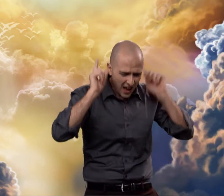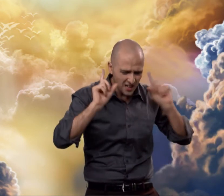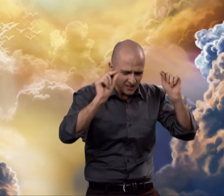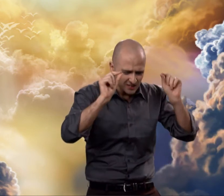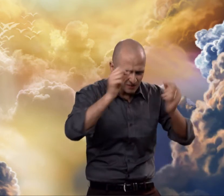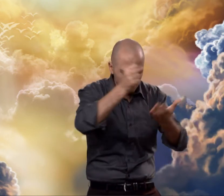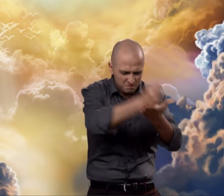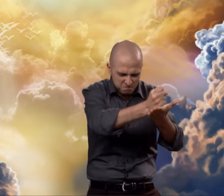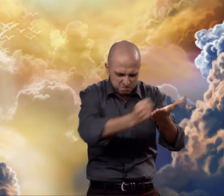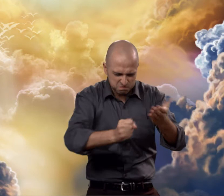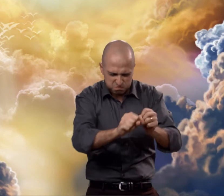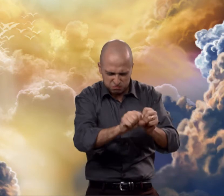em louvor.